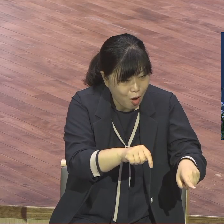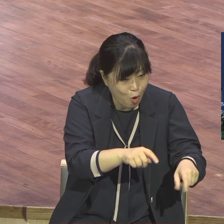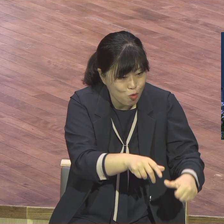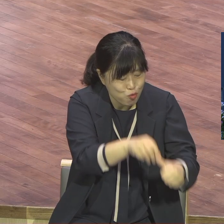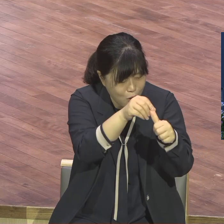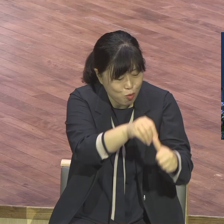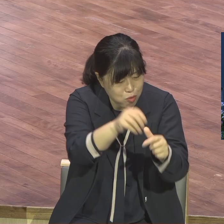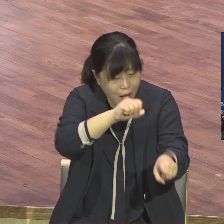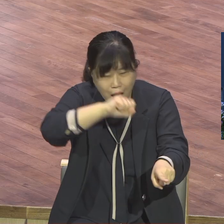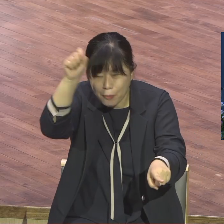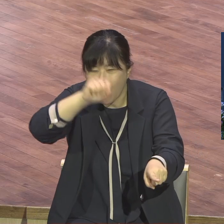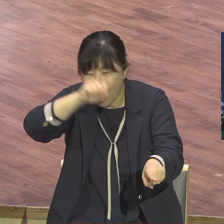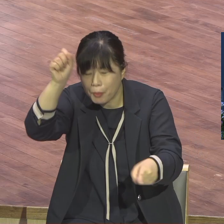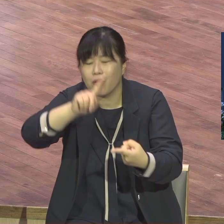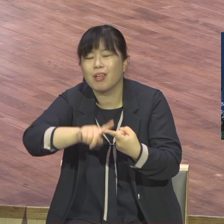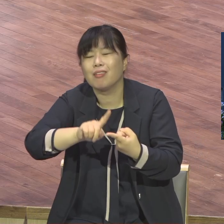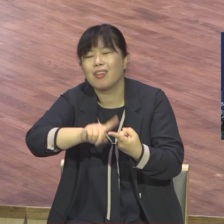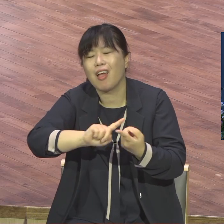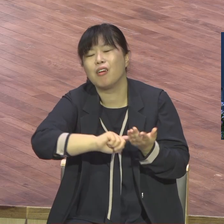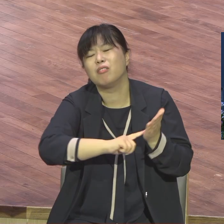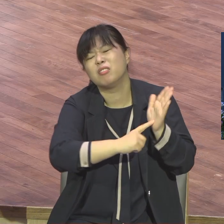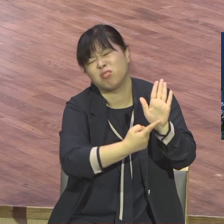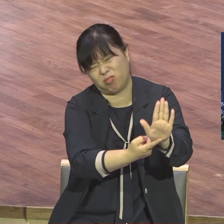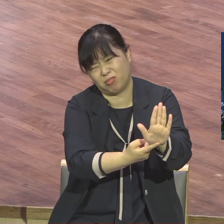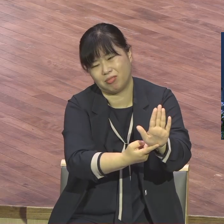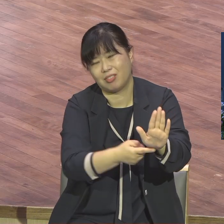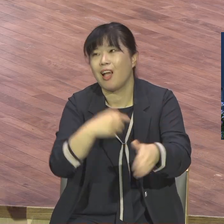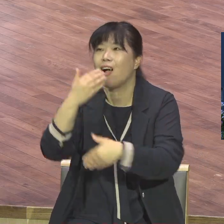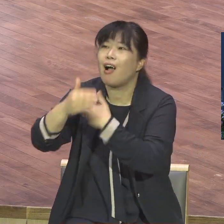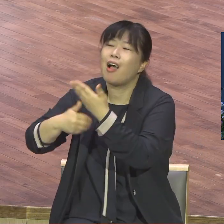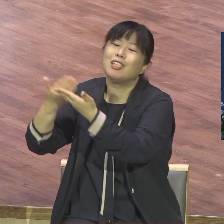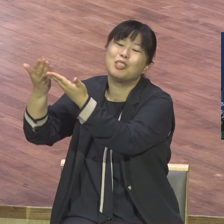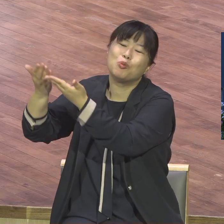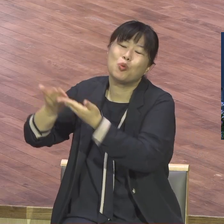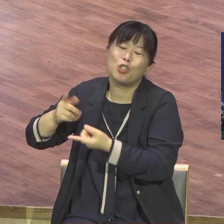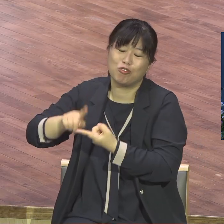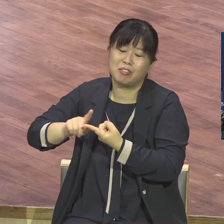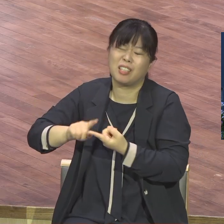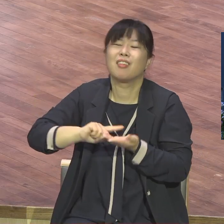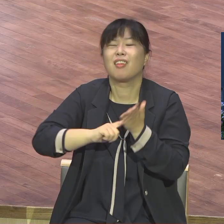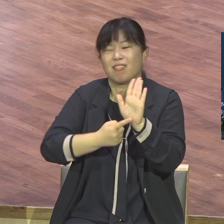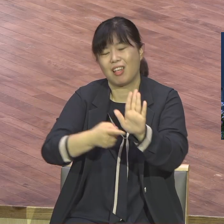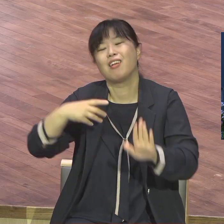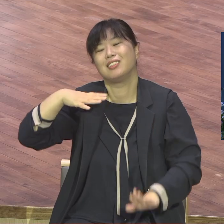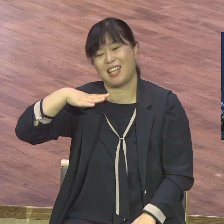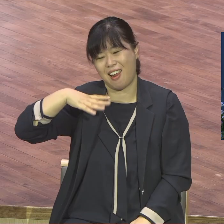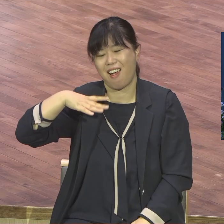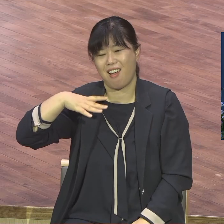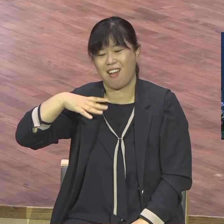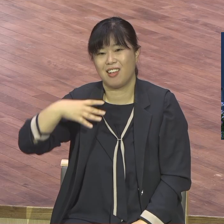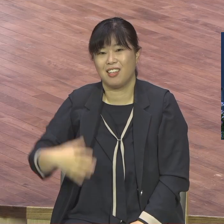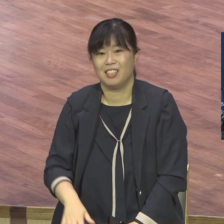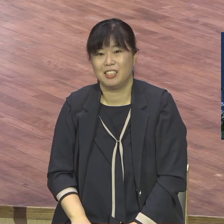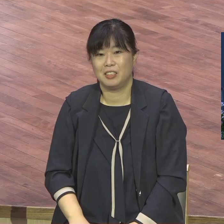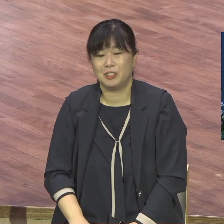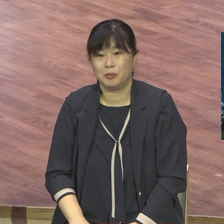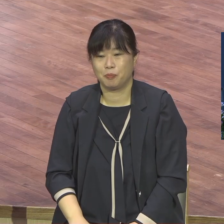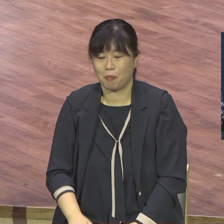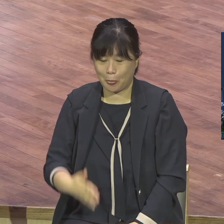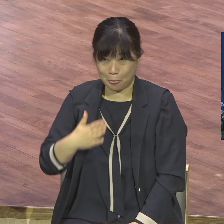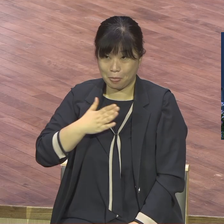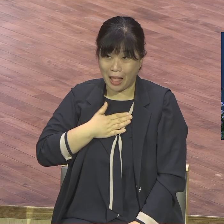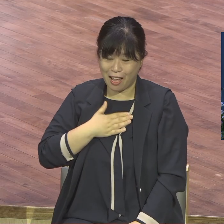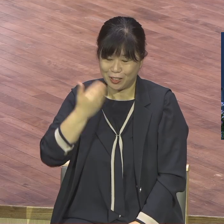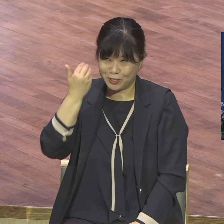하나님의 역사였다. 그렇게 고백하지요. 이걸 자랑한다. 하나님의 역사가 일어날 수 있는 내가 쓰임받은